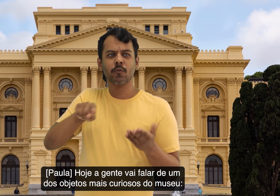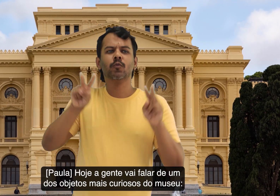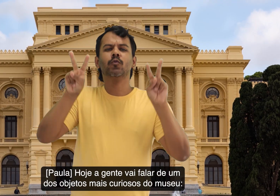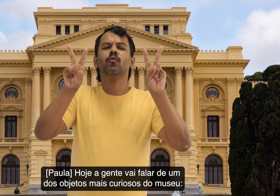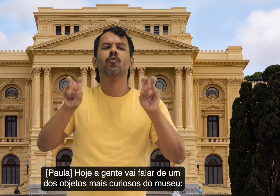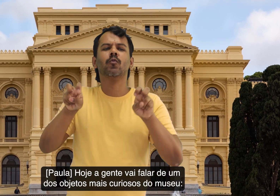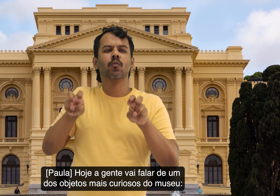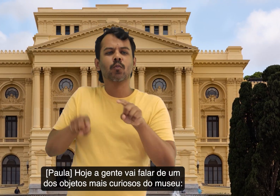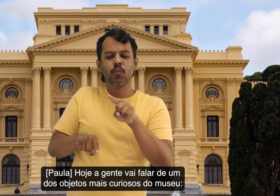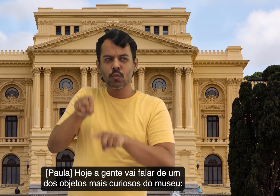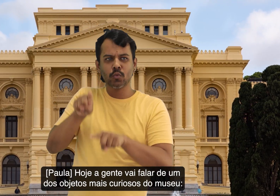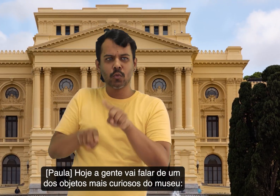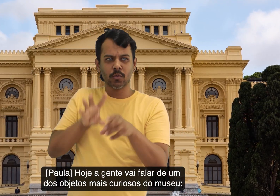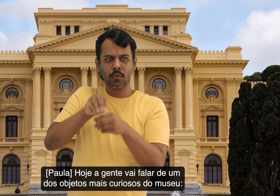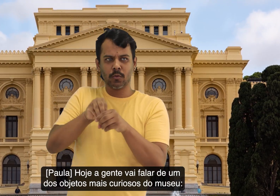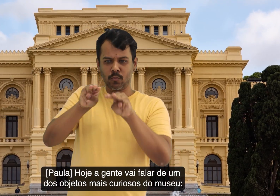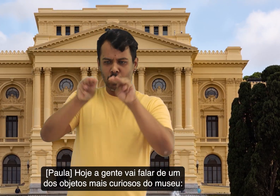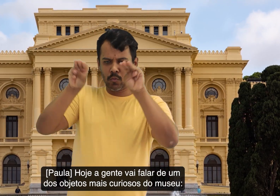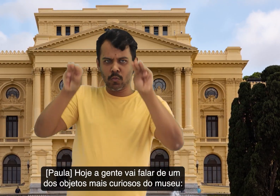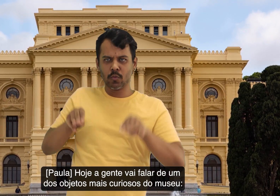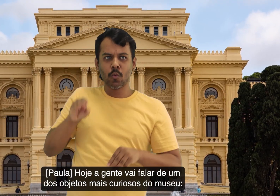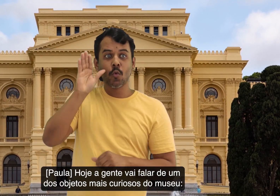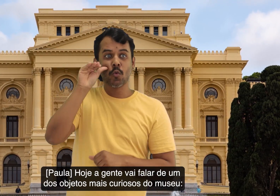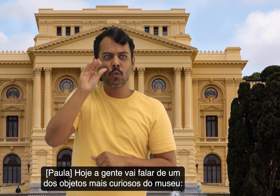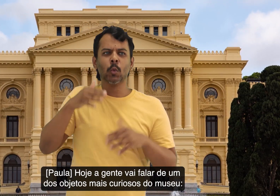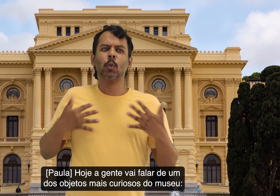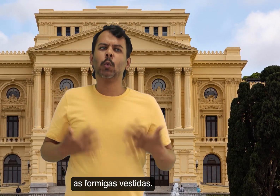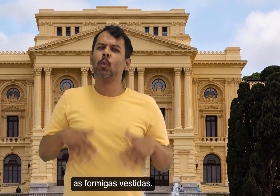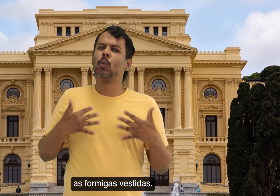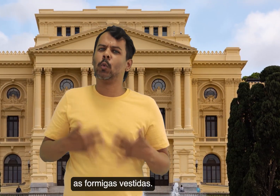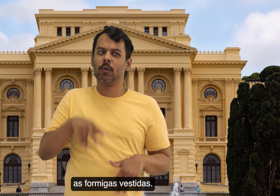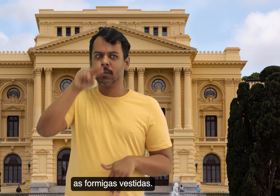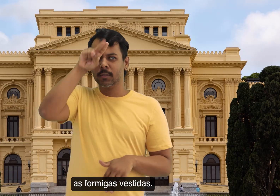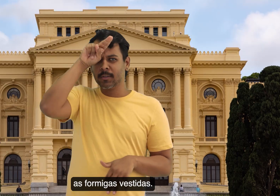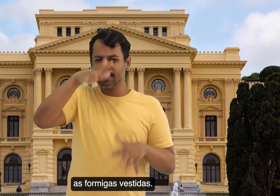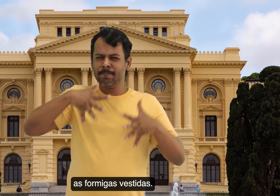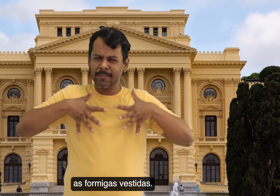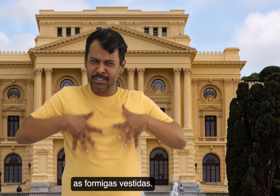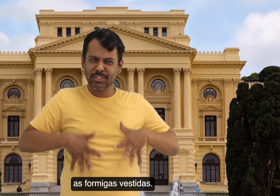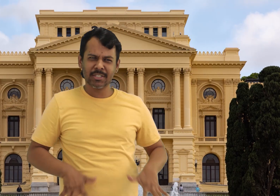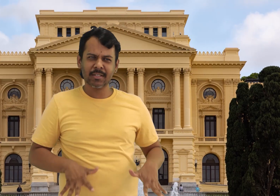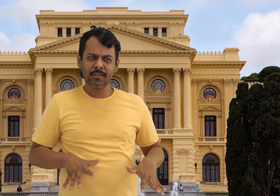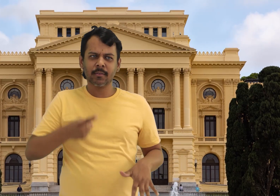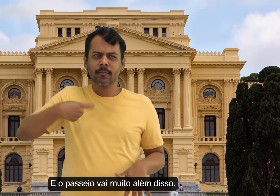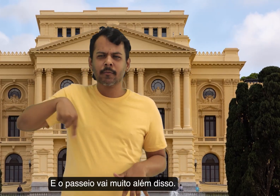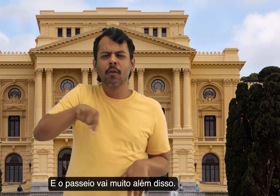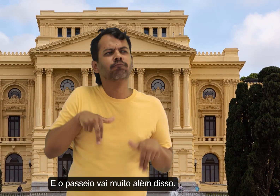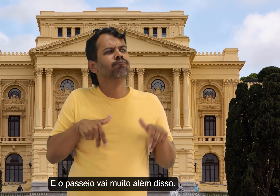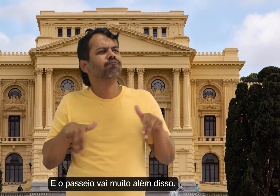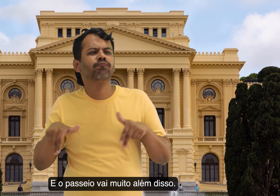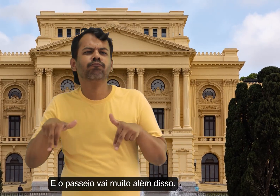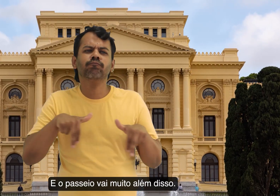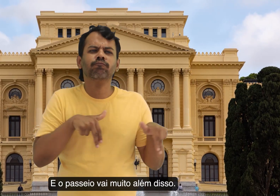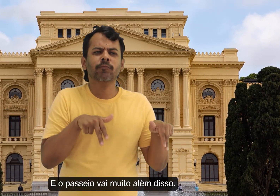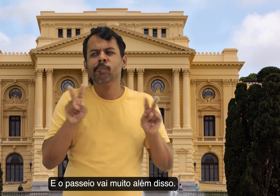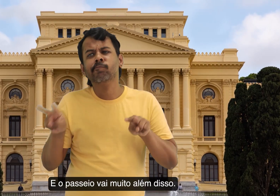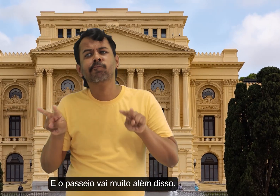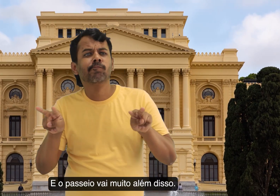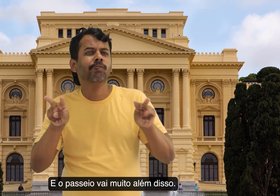Hoje a gente vai falar de um dos objetos mais curiosos do museu, as formigas vestidas. E o passeio vai muito além